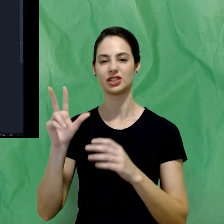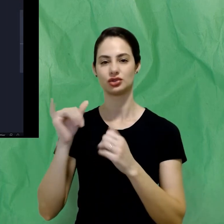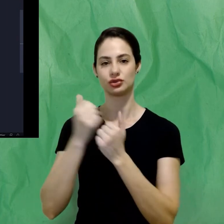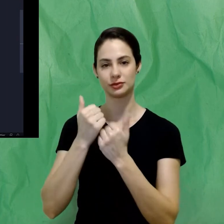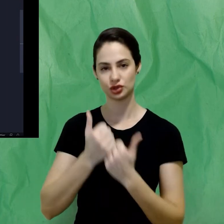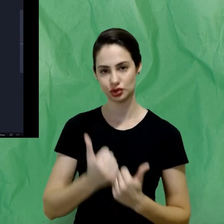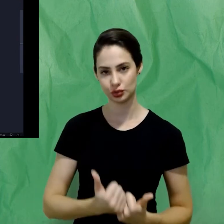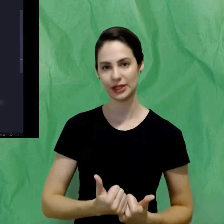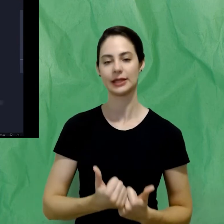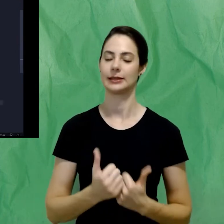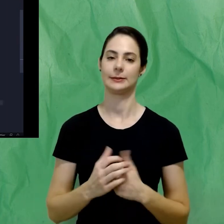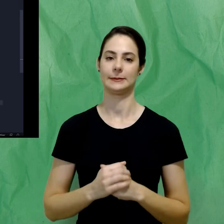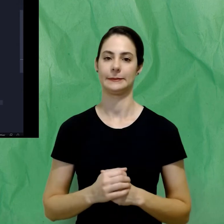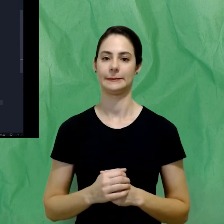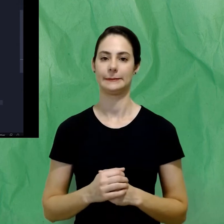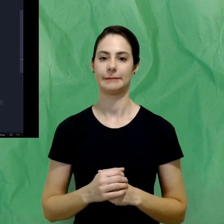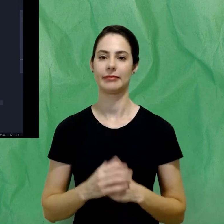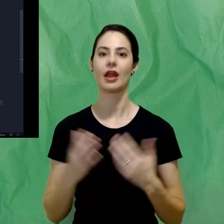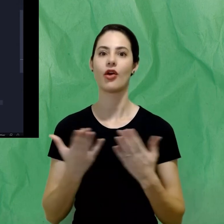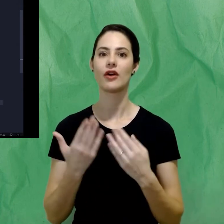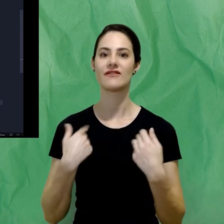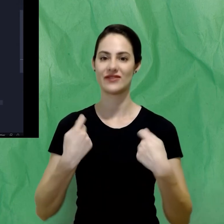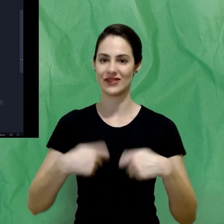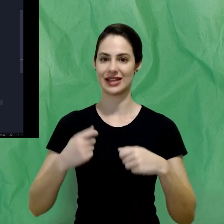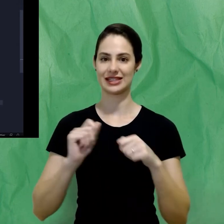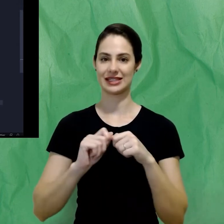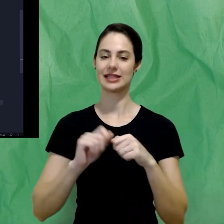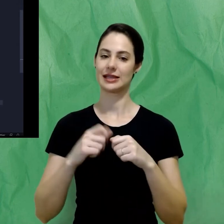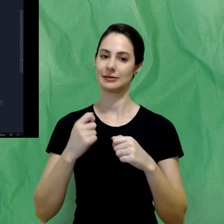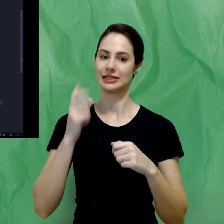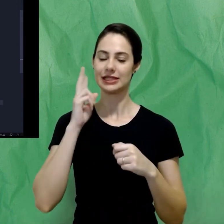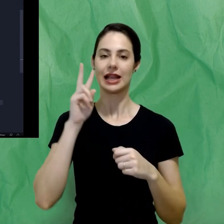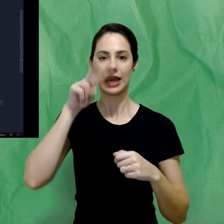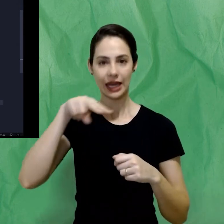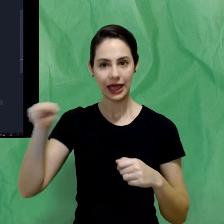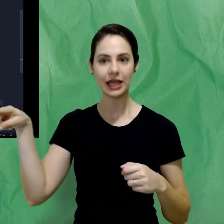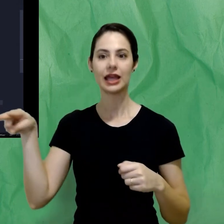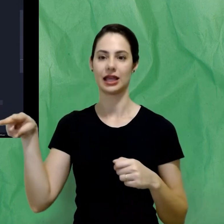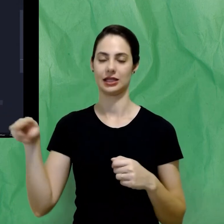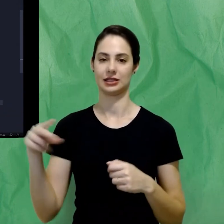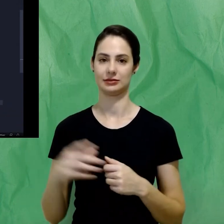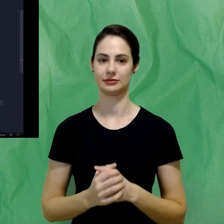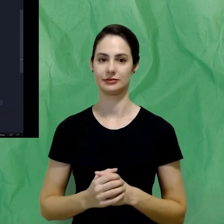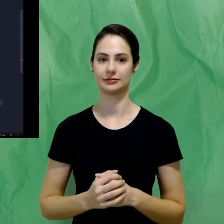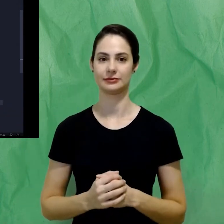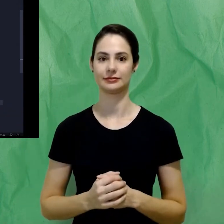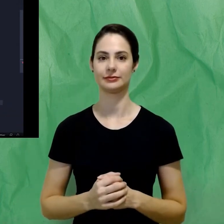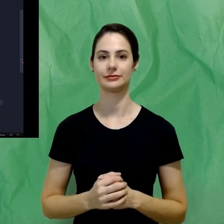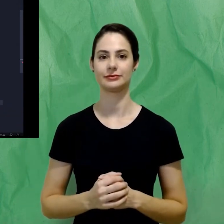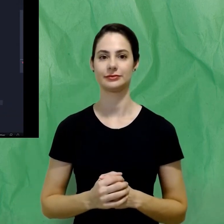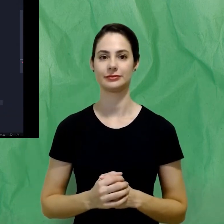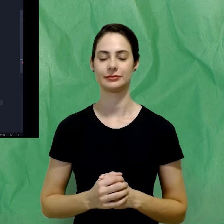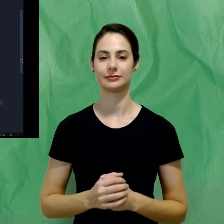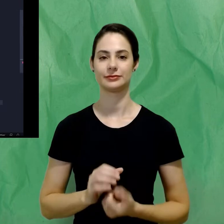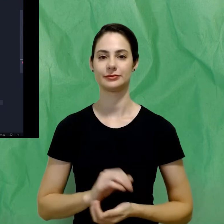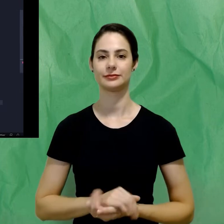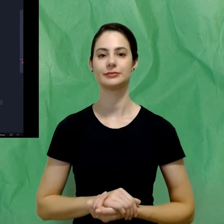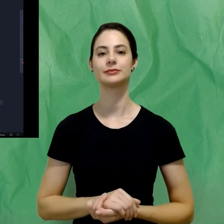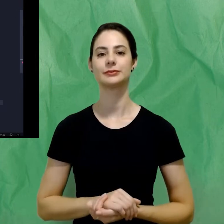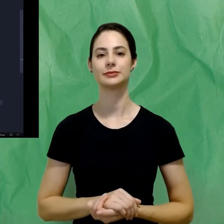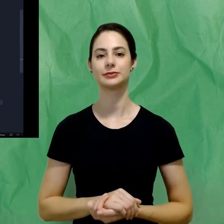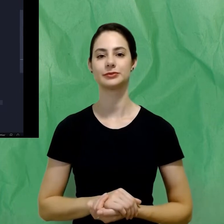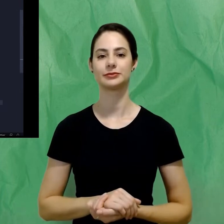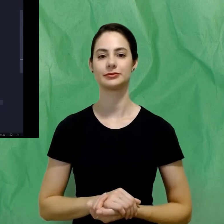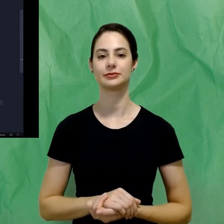inputs. Agora, o que eu preciso fazer é realmente mandar ele ler o arquivo. File reader, fr, que é o fr que eu